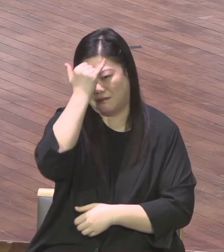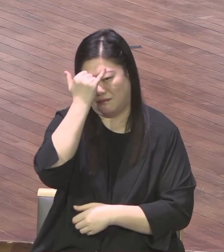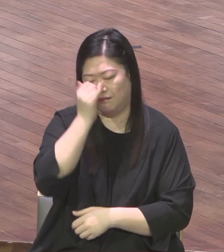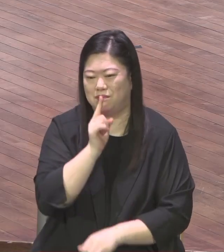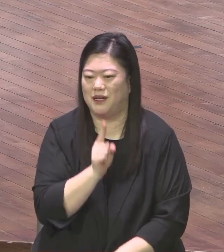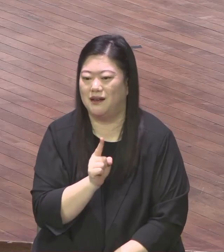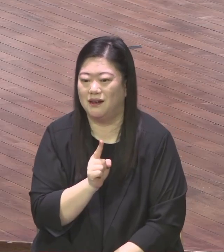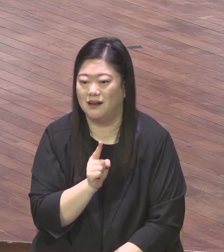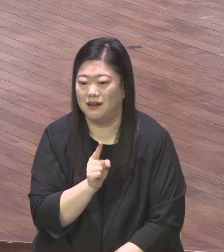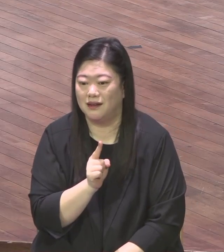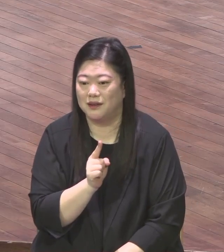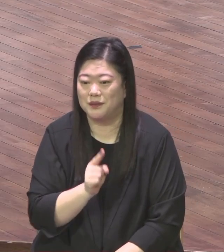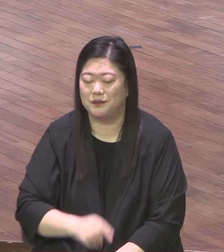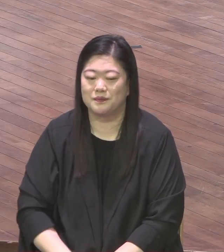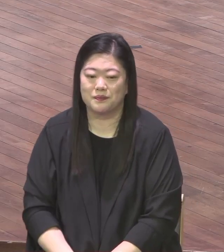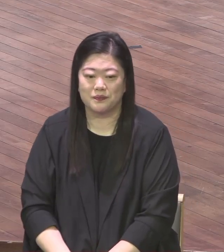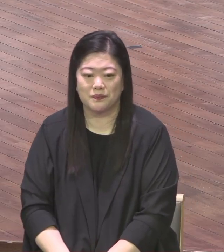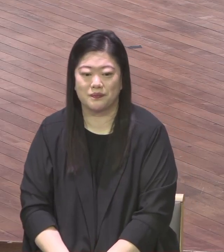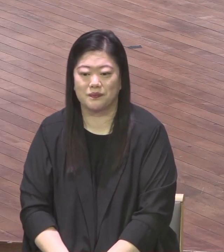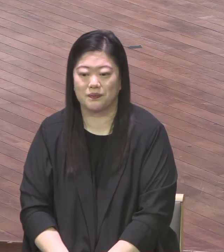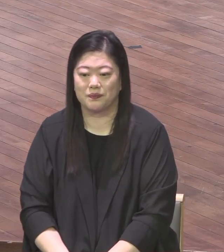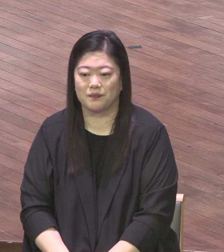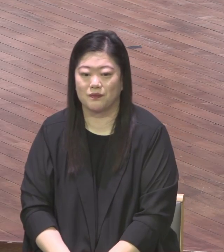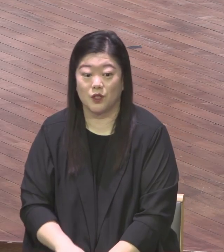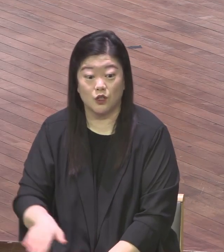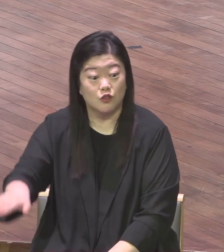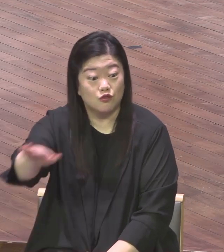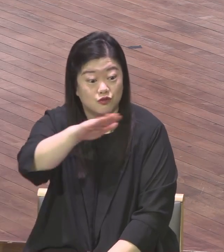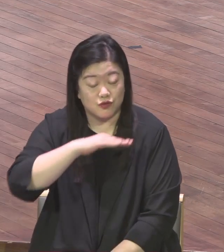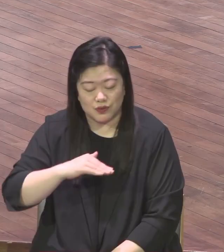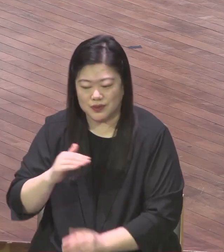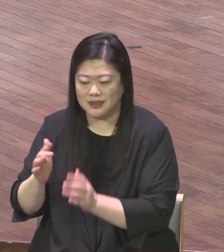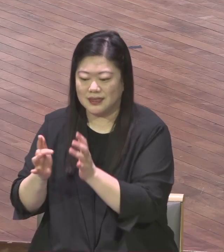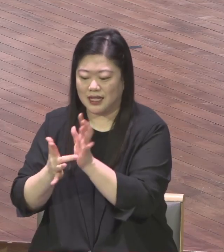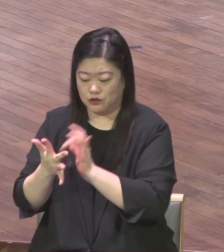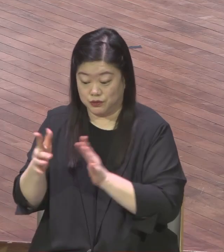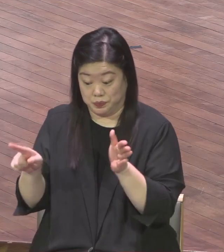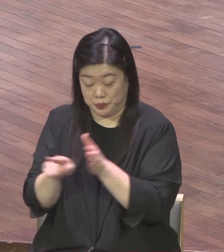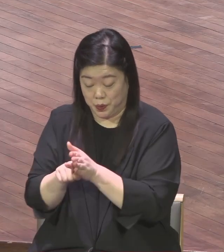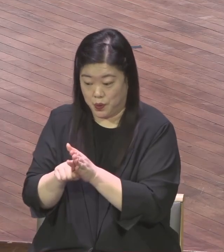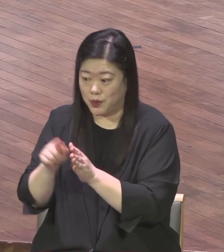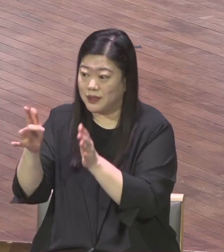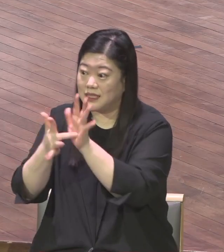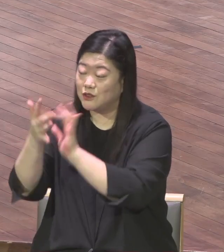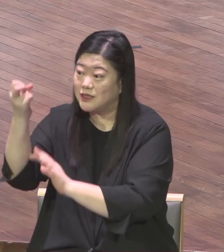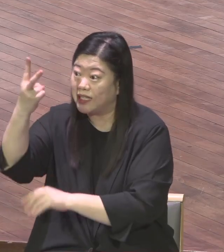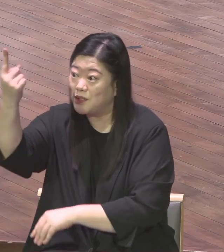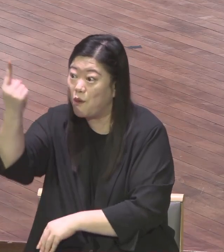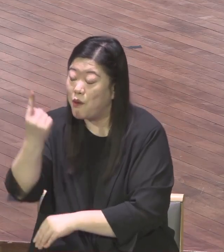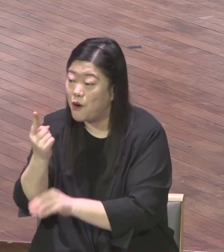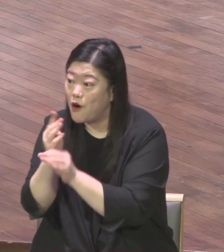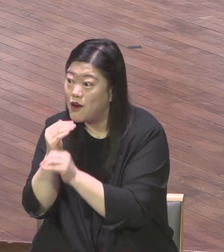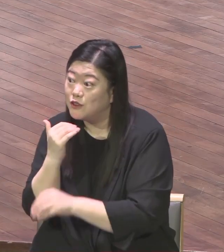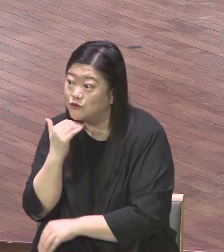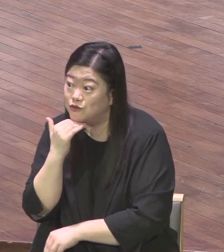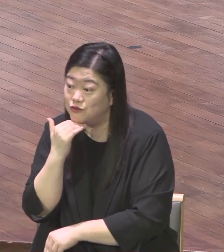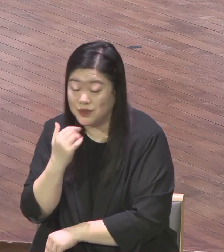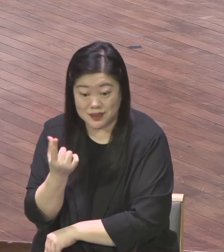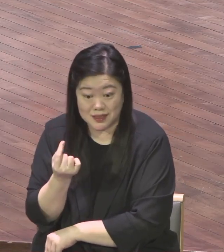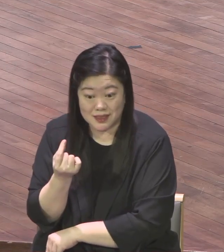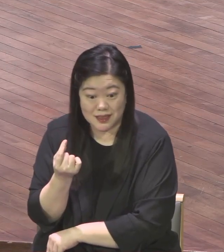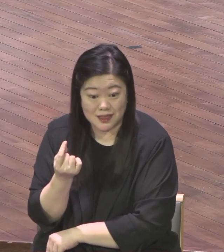된다. 저는 우리가 재림을 준비하는 깨어있는 삶을 사는데 가장 중요한 것이